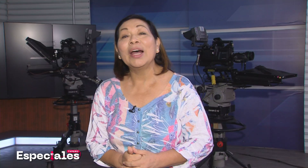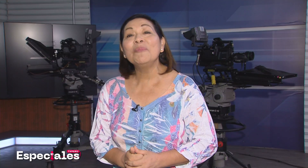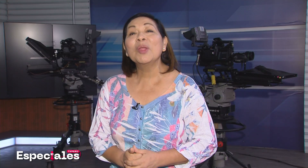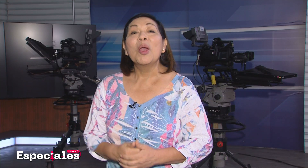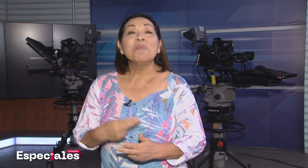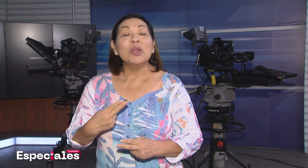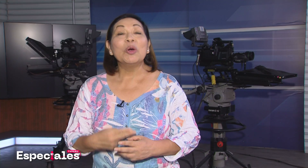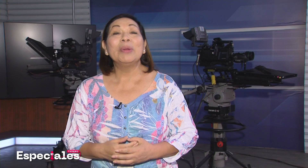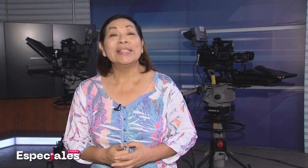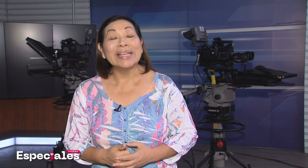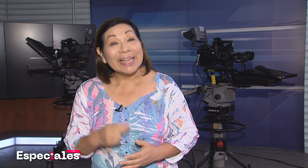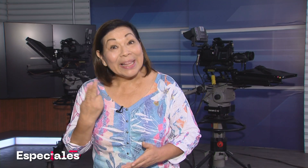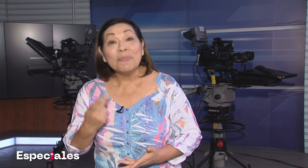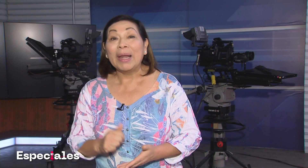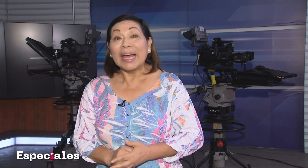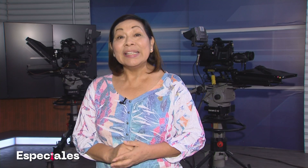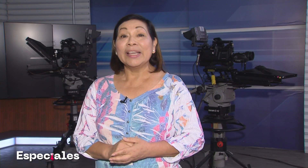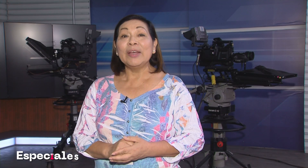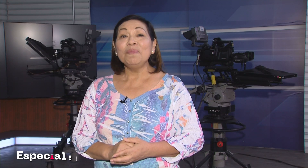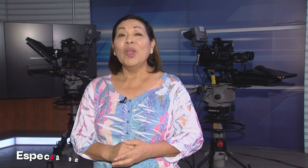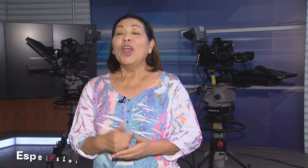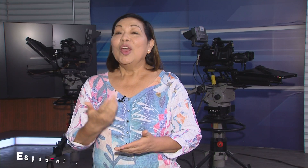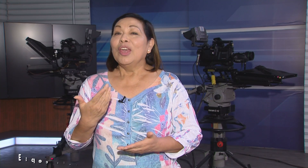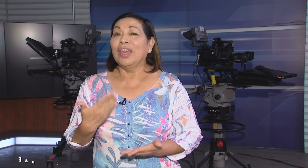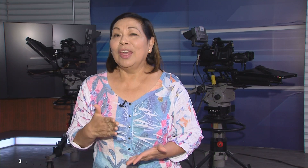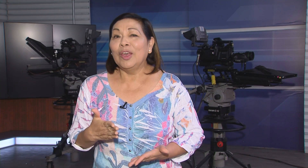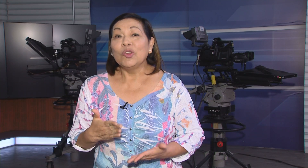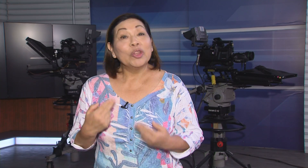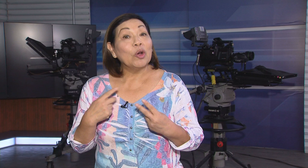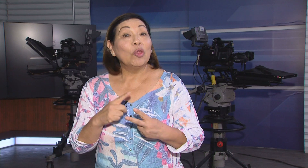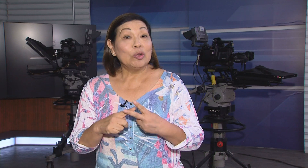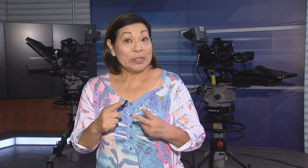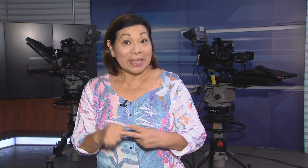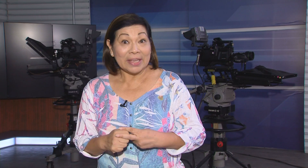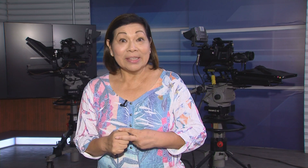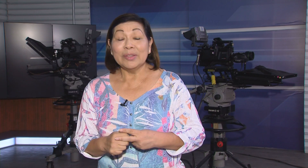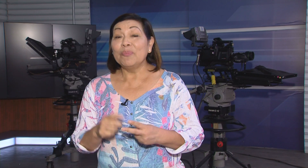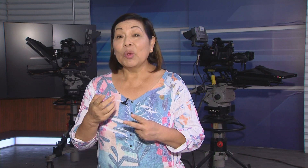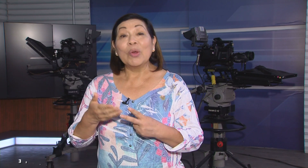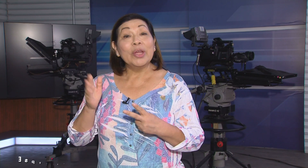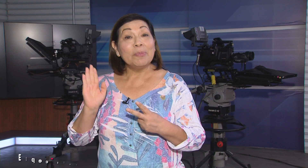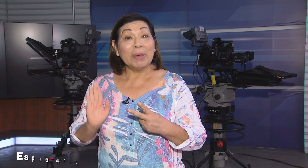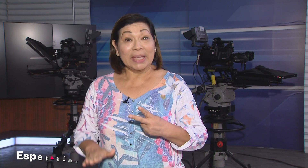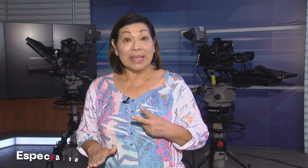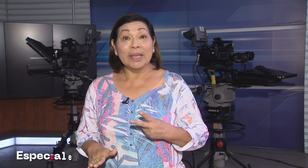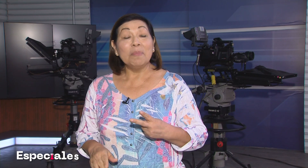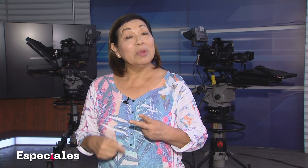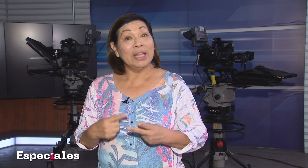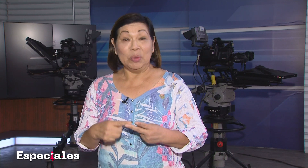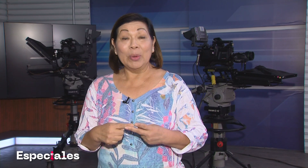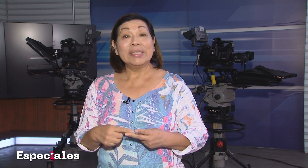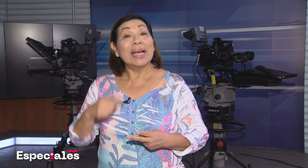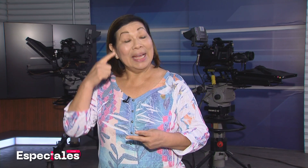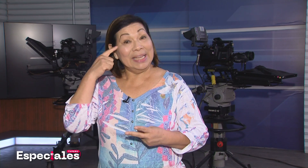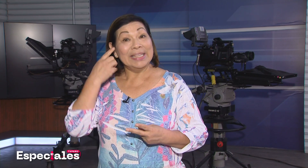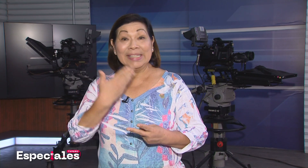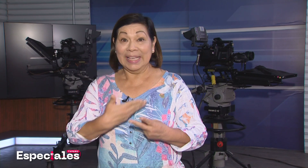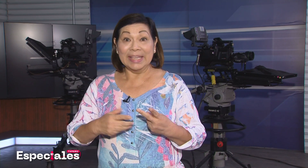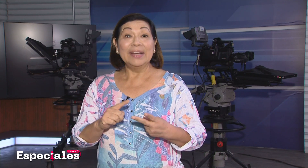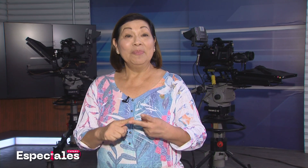Hola, hola, mi nombre es Hilda Malache, yo tengo 2 señas. Cuando era pequeña tengo